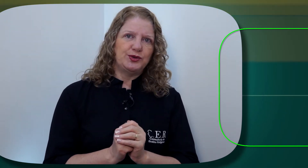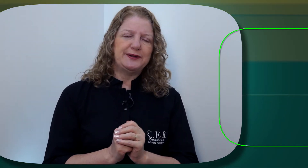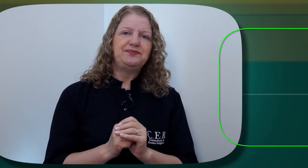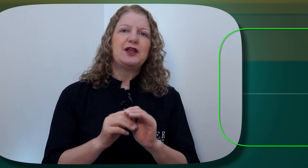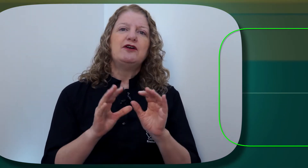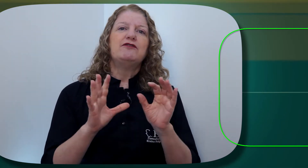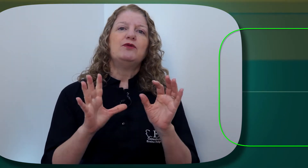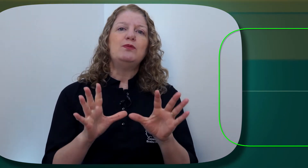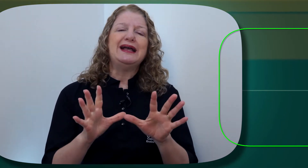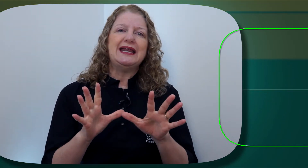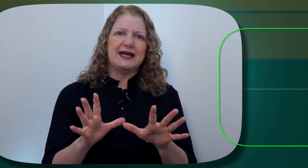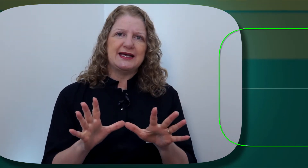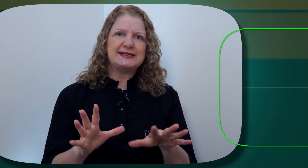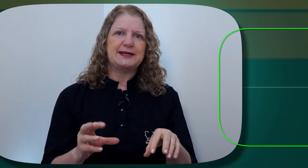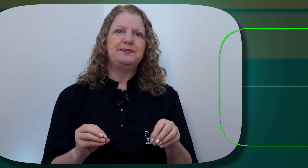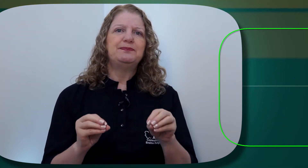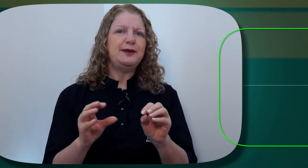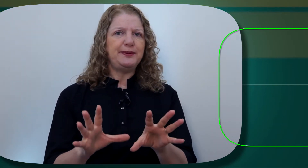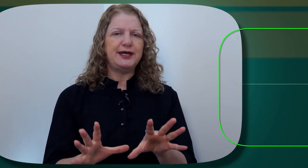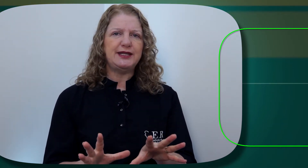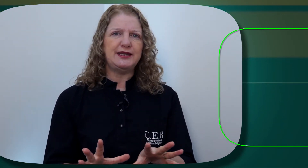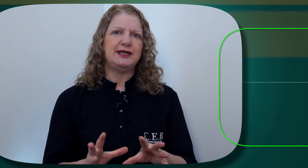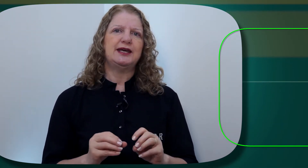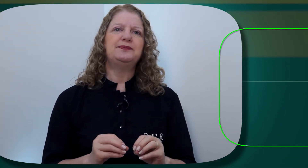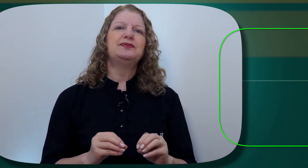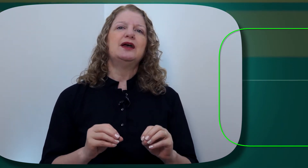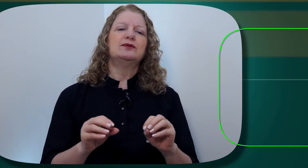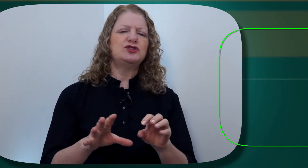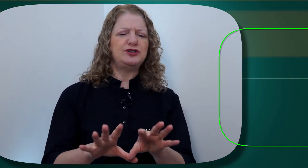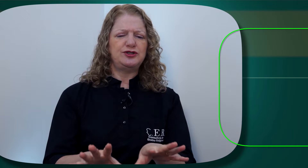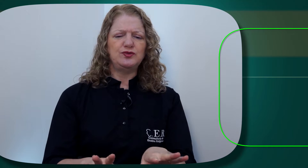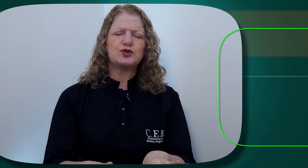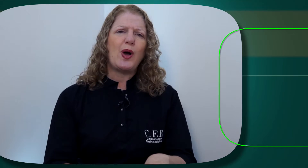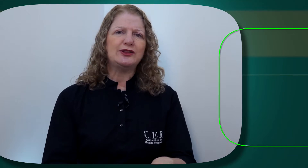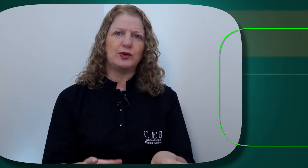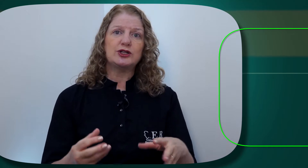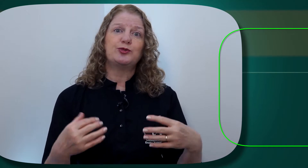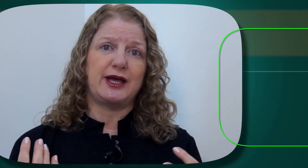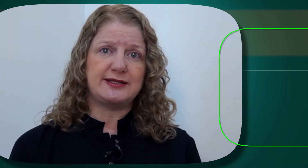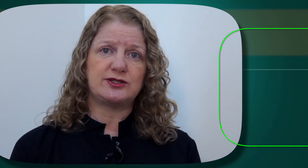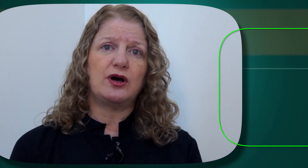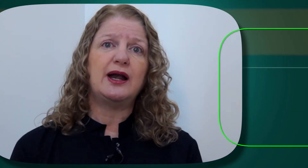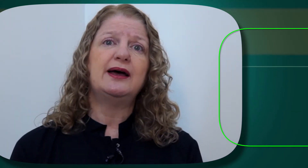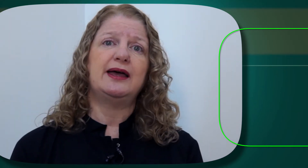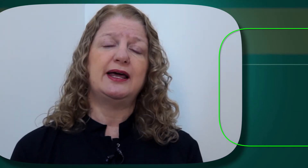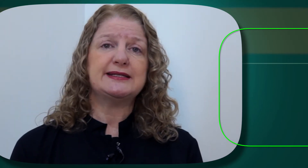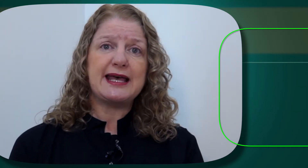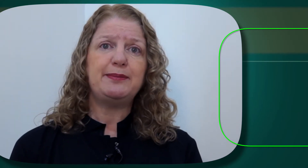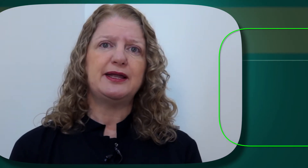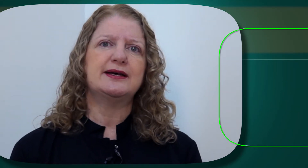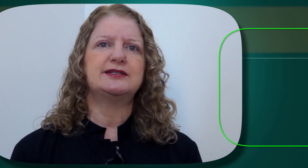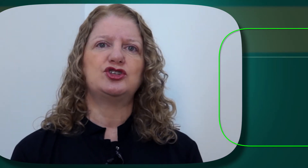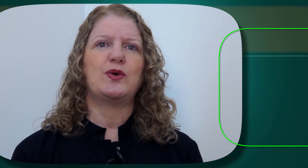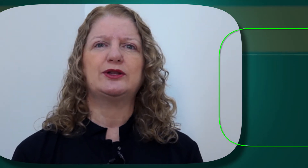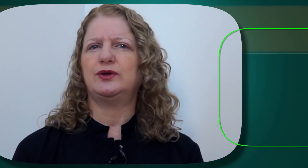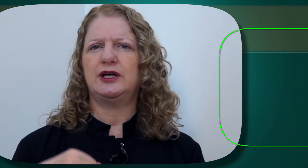diretora, uma criança bem pequenininha, de uns 4 anos, porque essa escola ela recebe crianças de 4 anos,